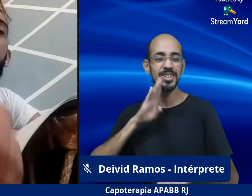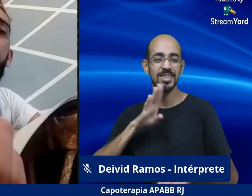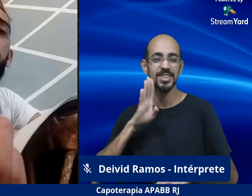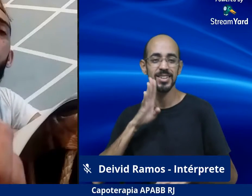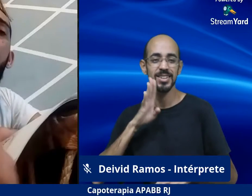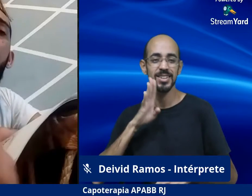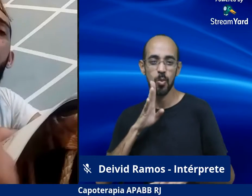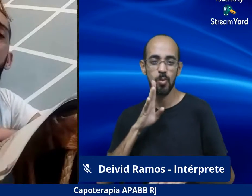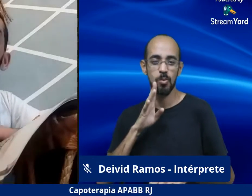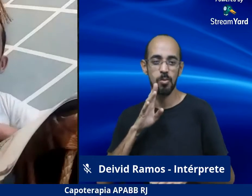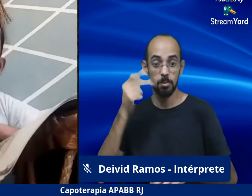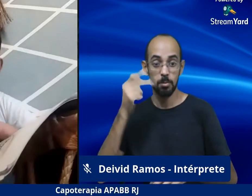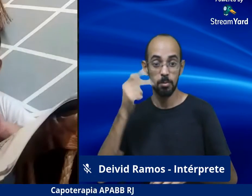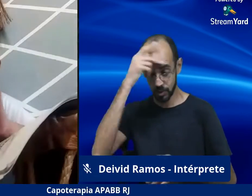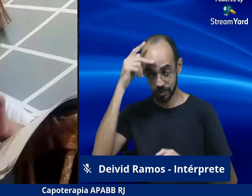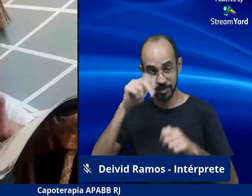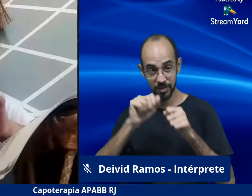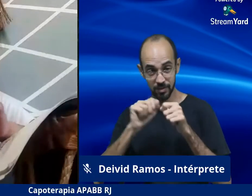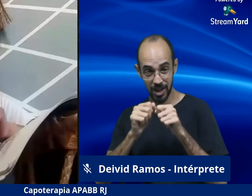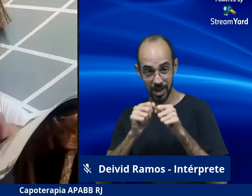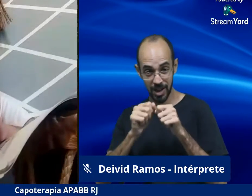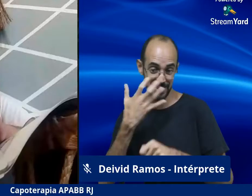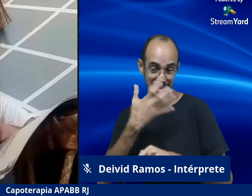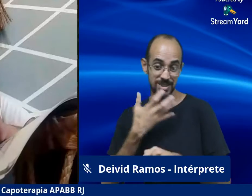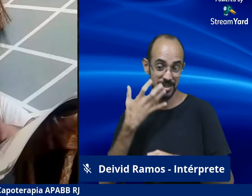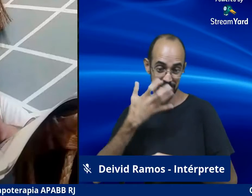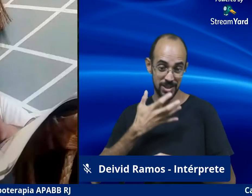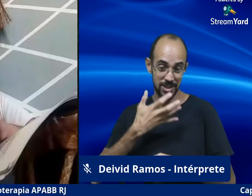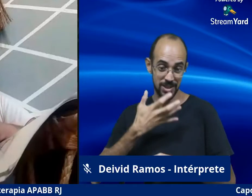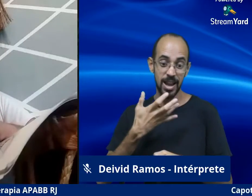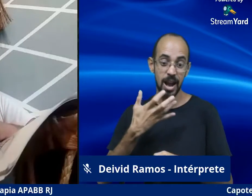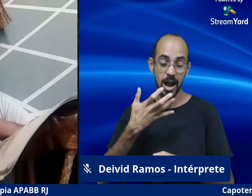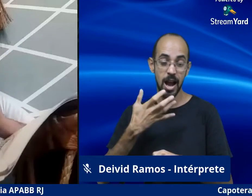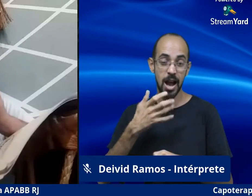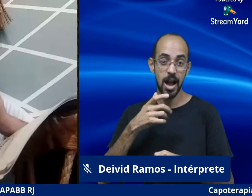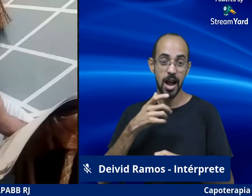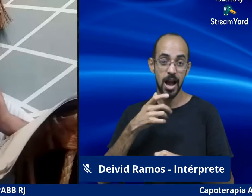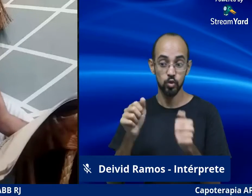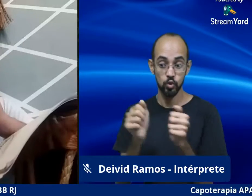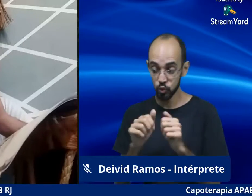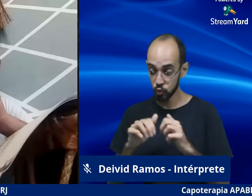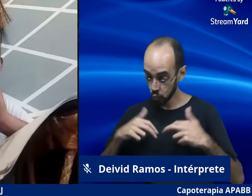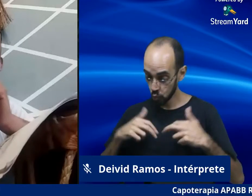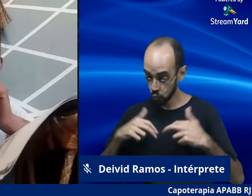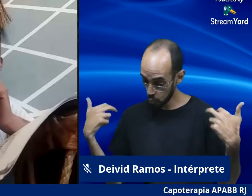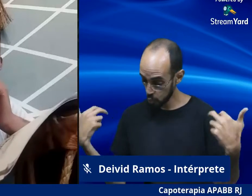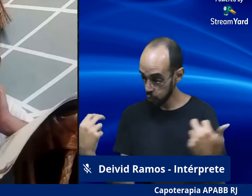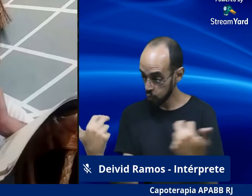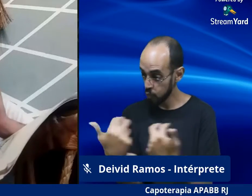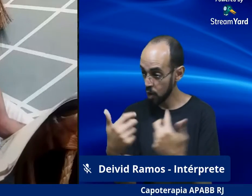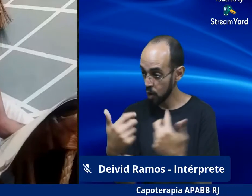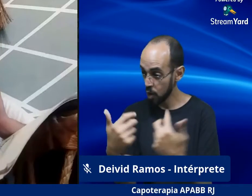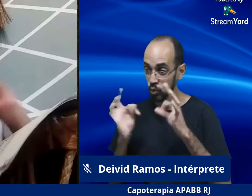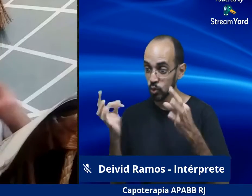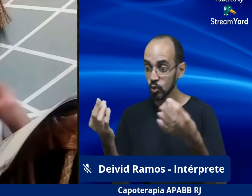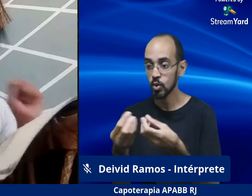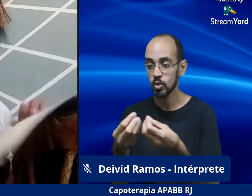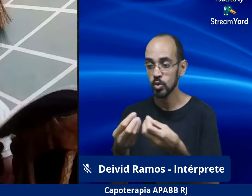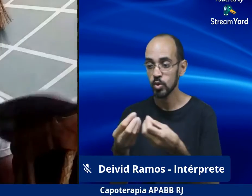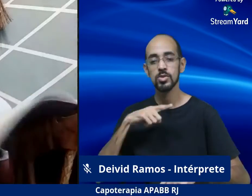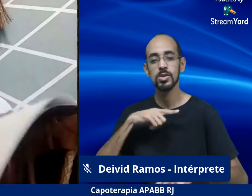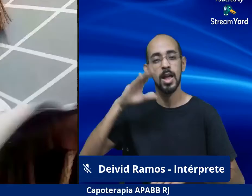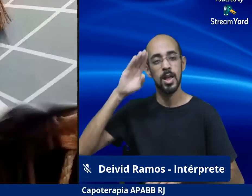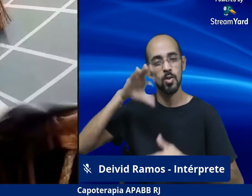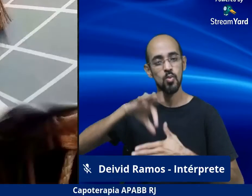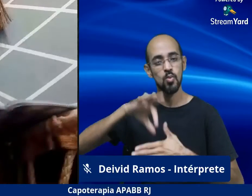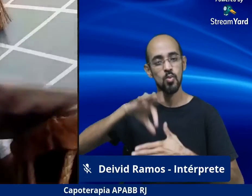esse canto, além de toda a roda que responde em coro, mas é justamente a figura do cantador. E aí a gente